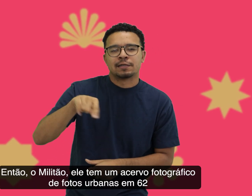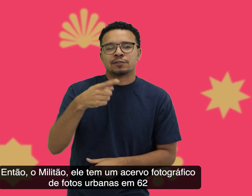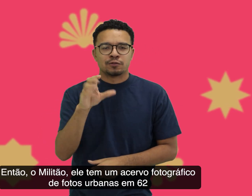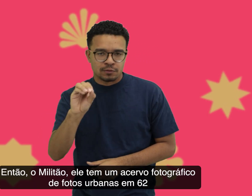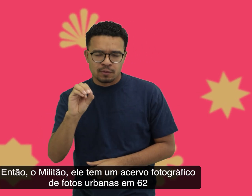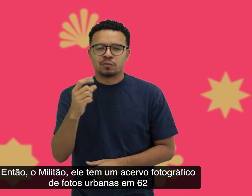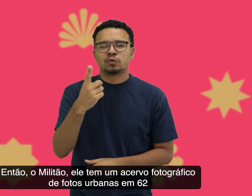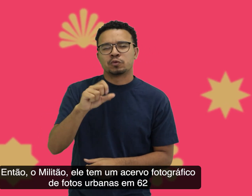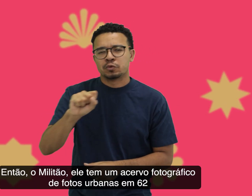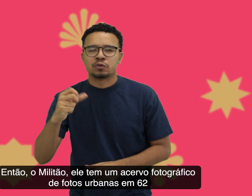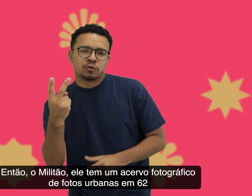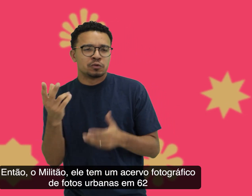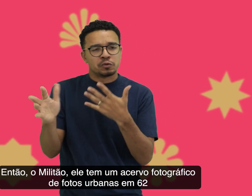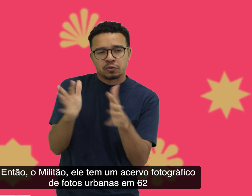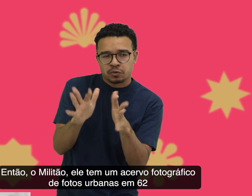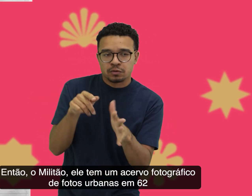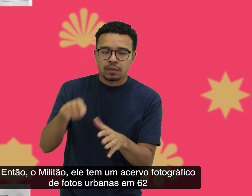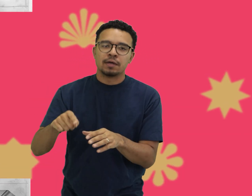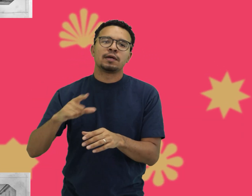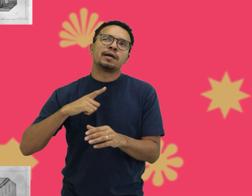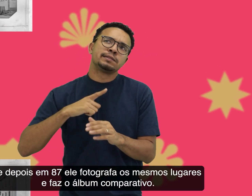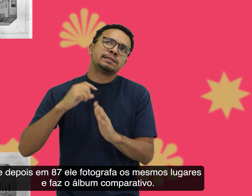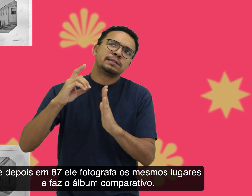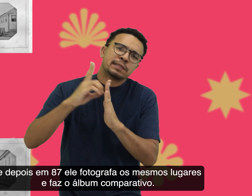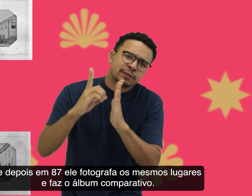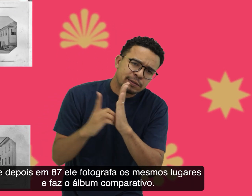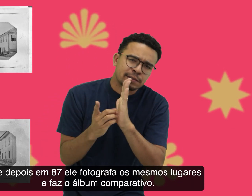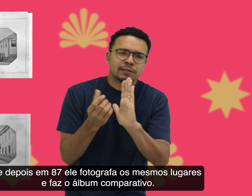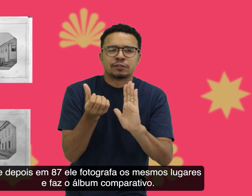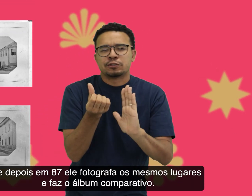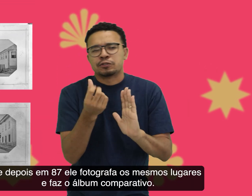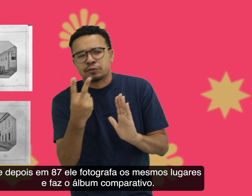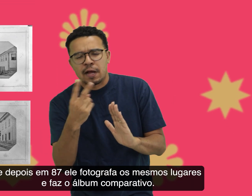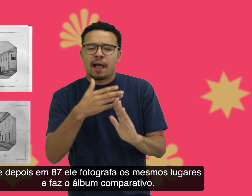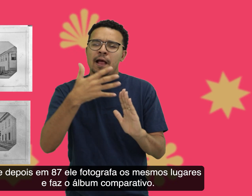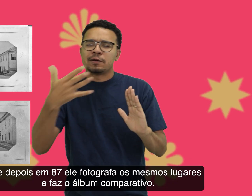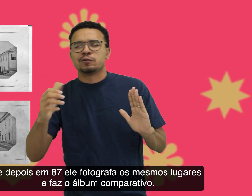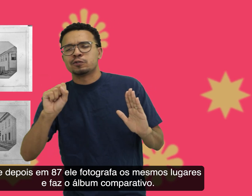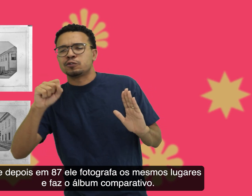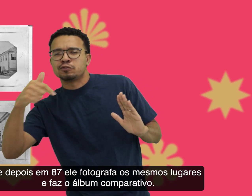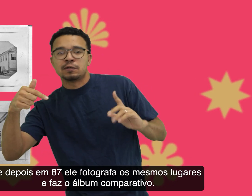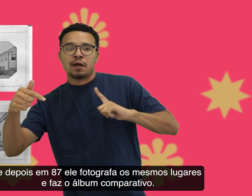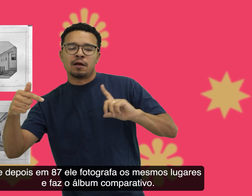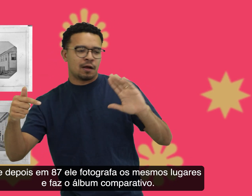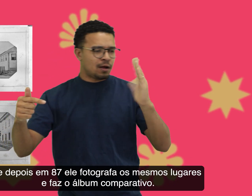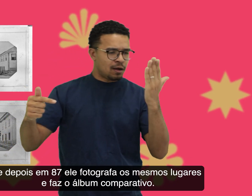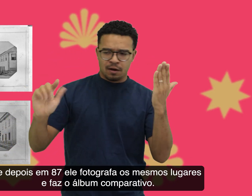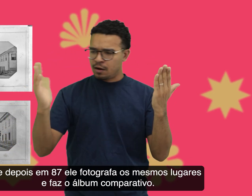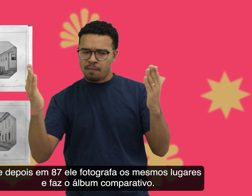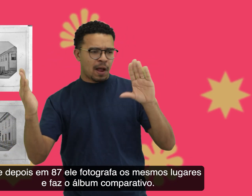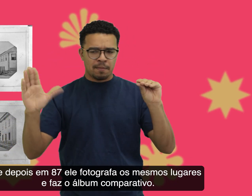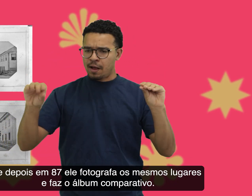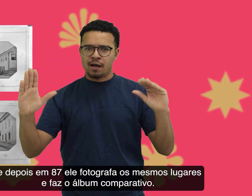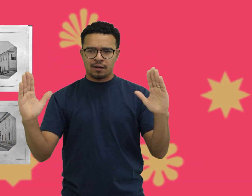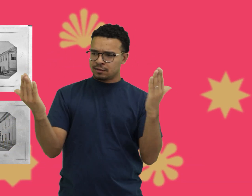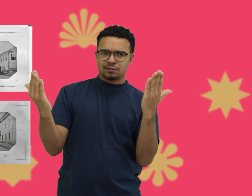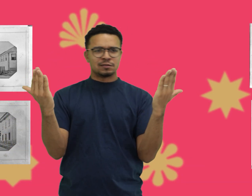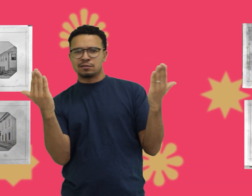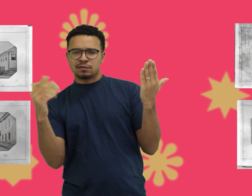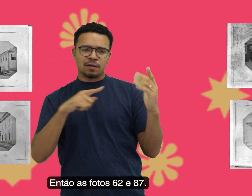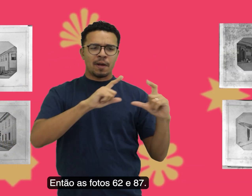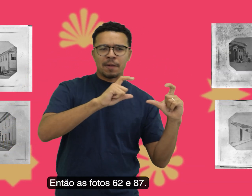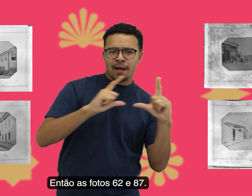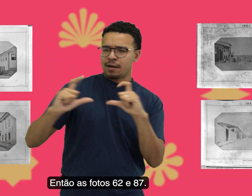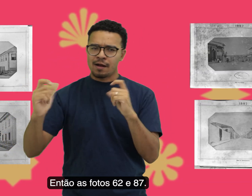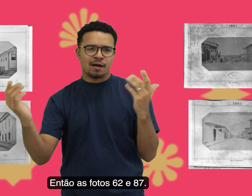Militão ele tem um acervo fotográfico de fotos urbanas em 62 e depois em 87 ele fotografa os mesmos lugares e faz o álbum